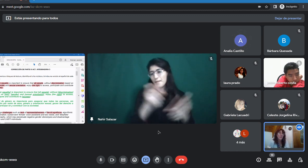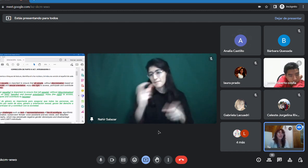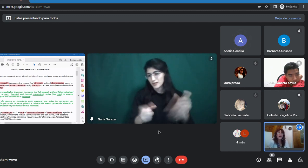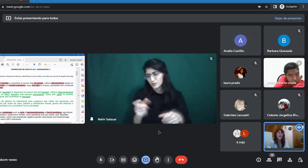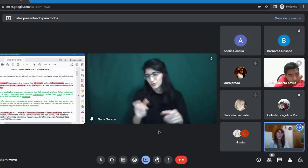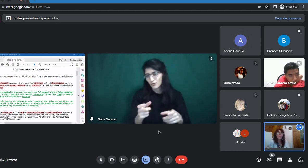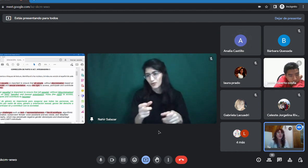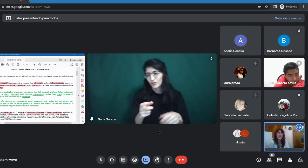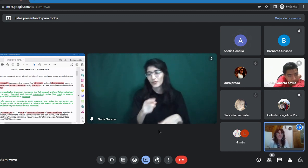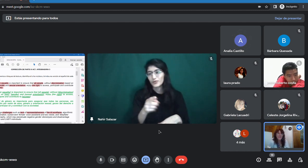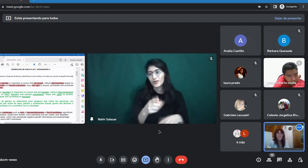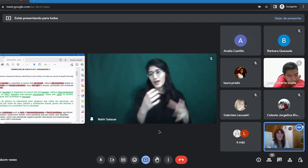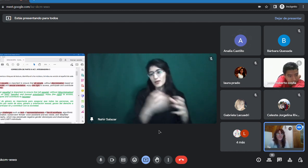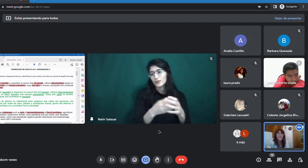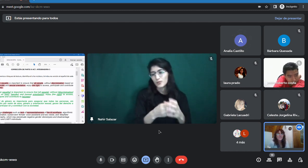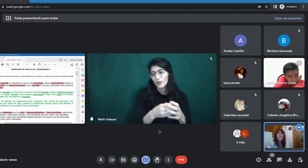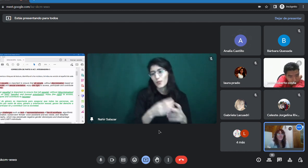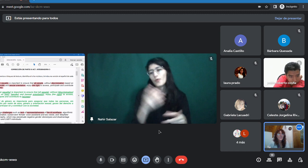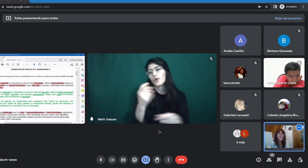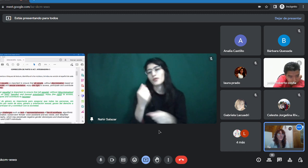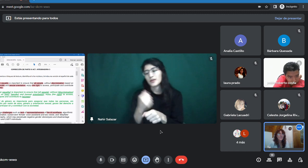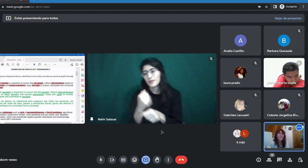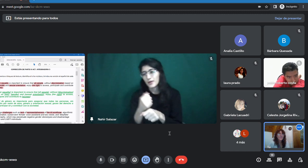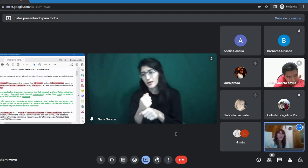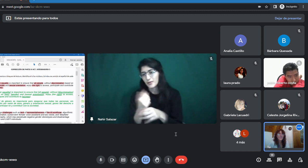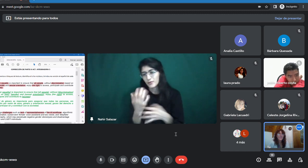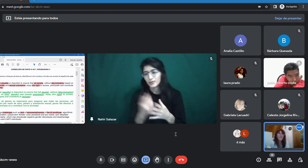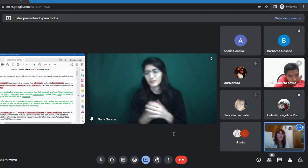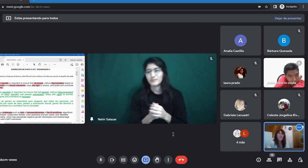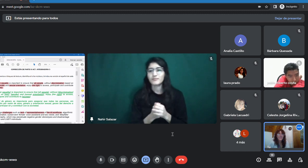de trabajadores.